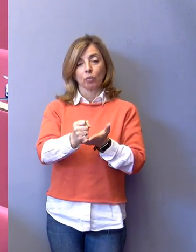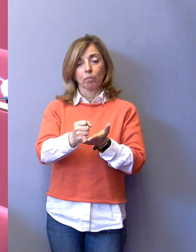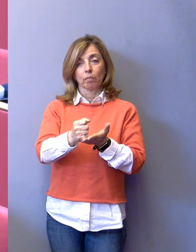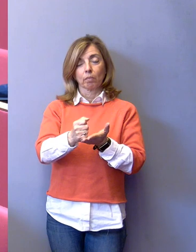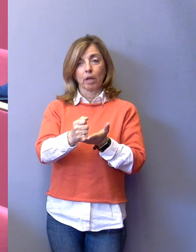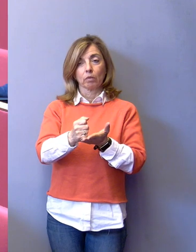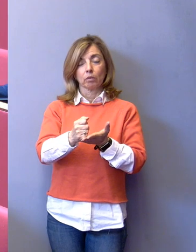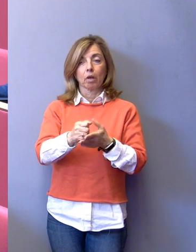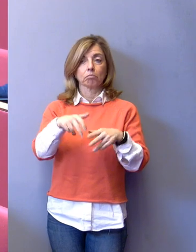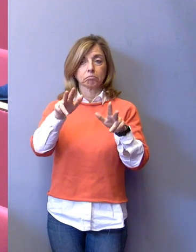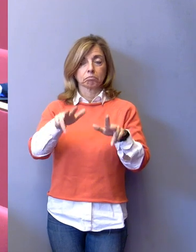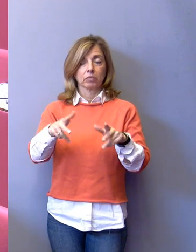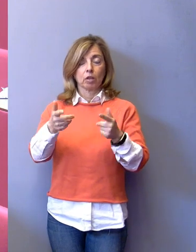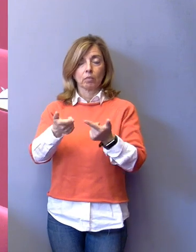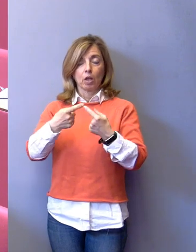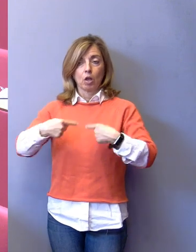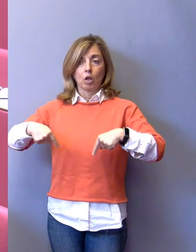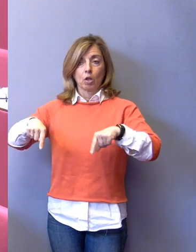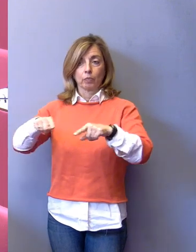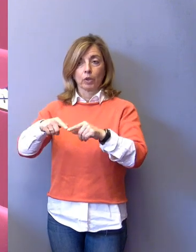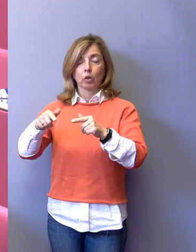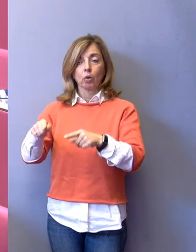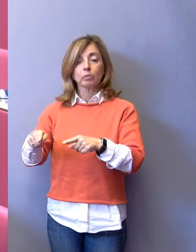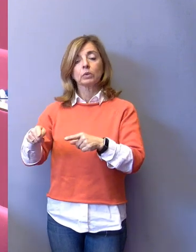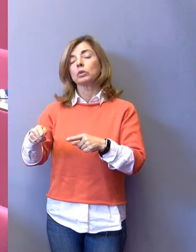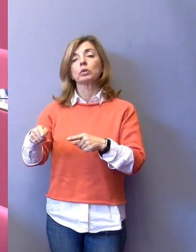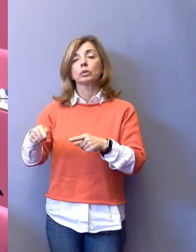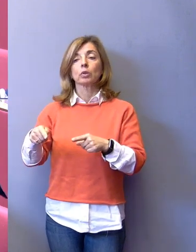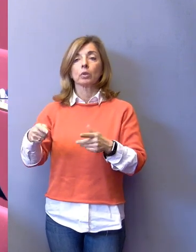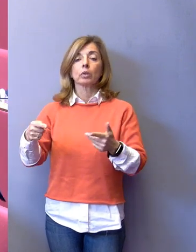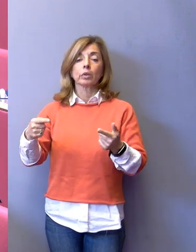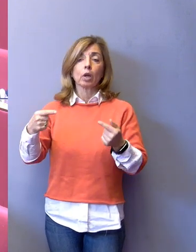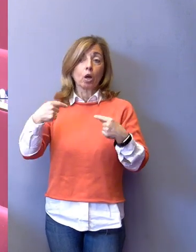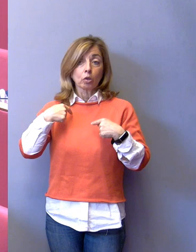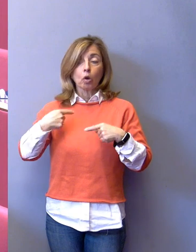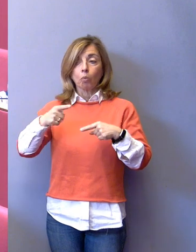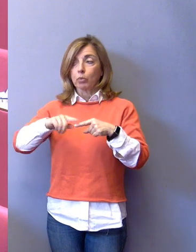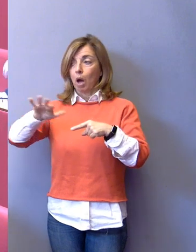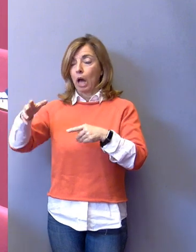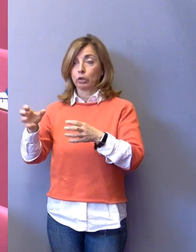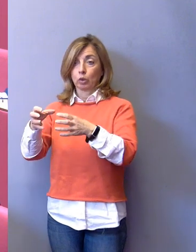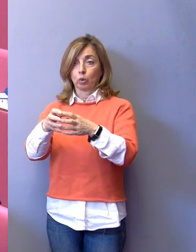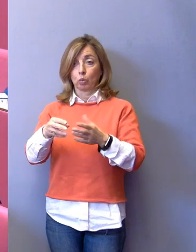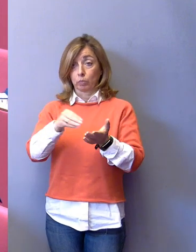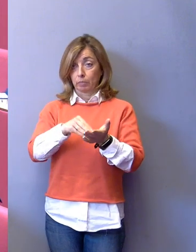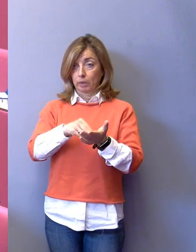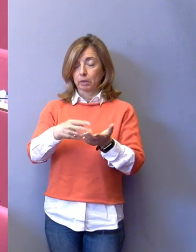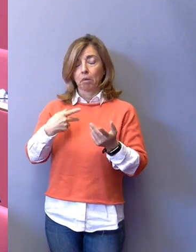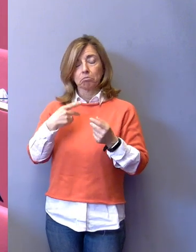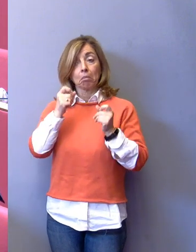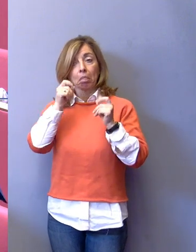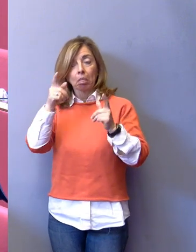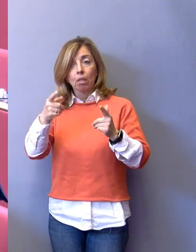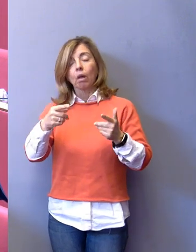licenziato in sede di commissione chiamando l'aula noi come gli altri gruppi presenti Infatti eravamo stupiti di vedere fra i firmatari della